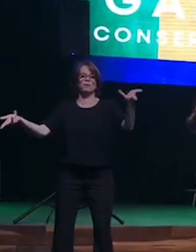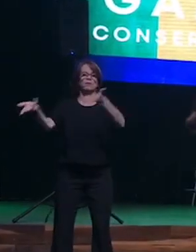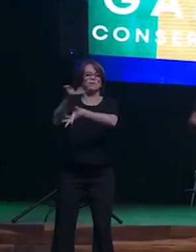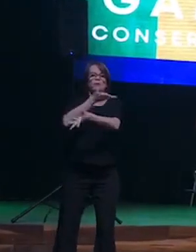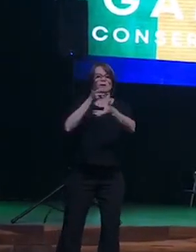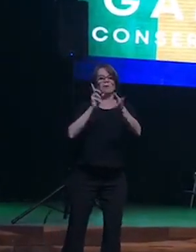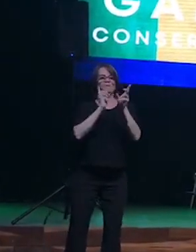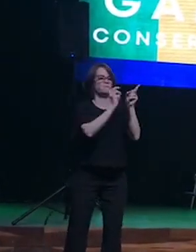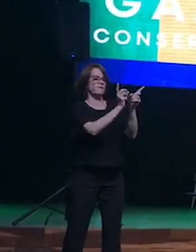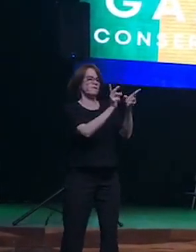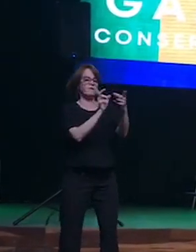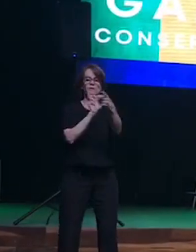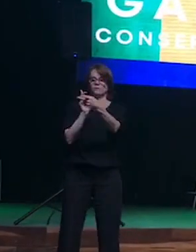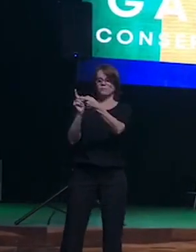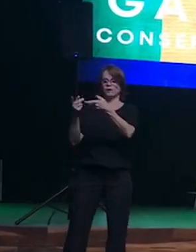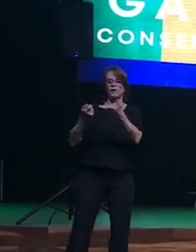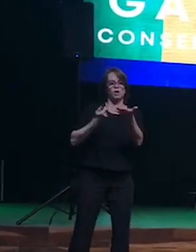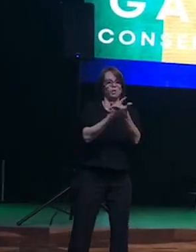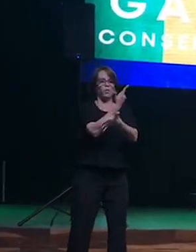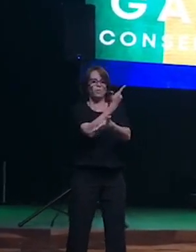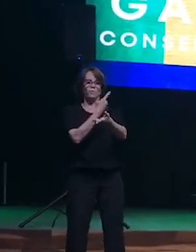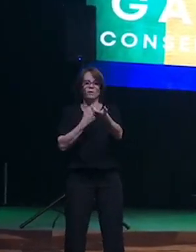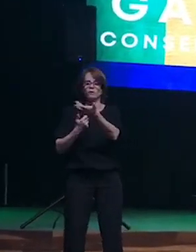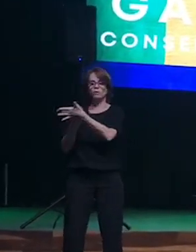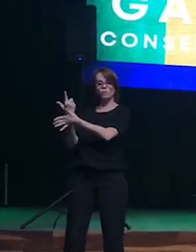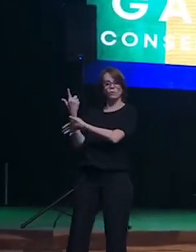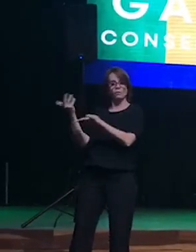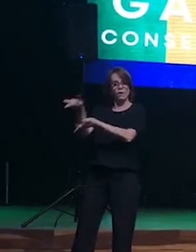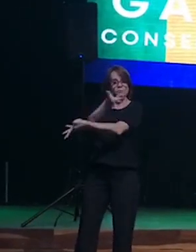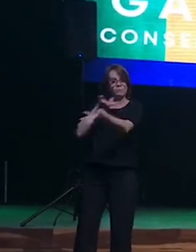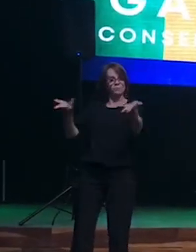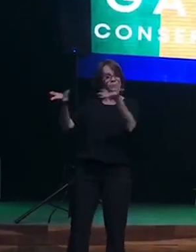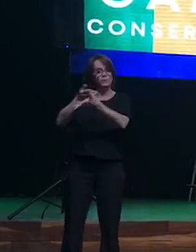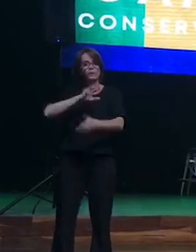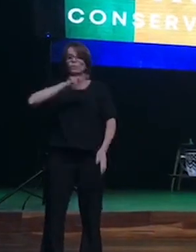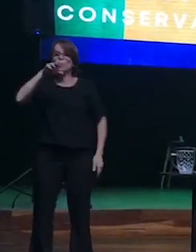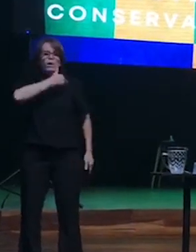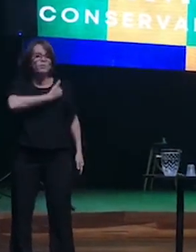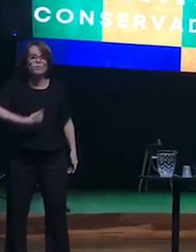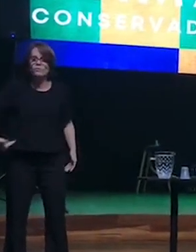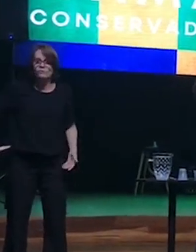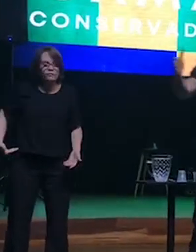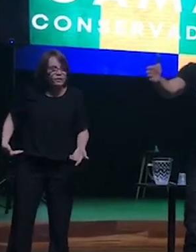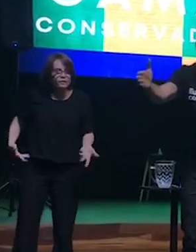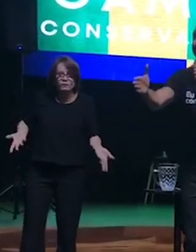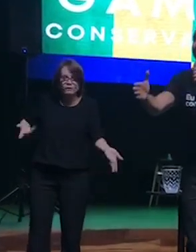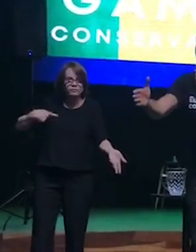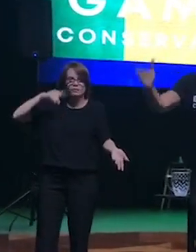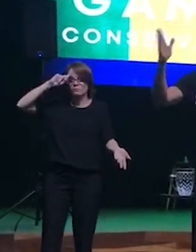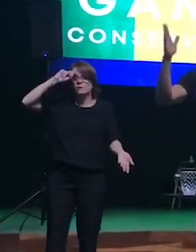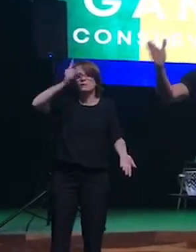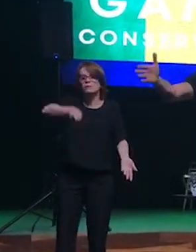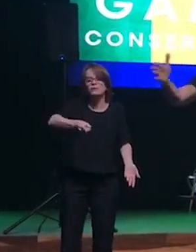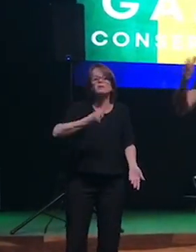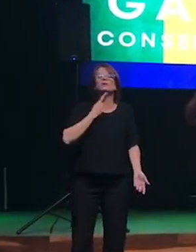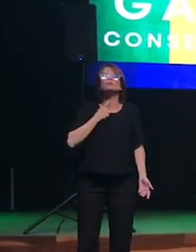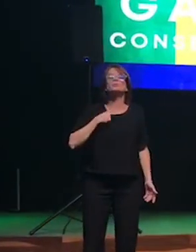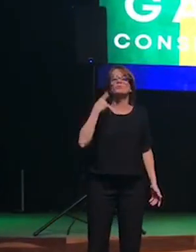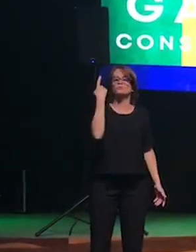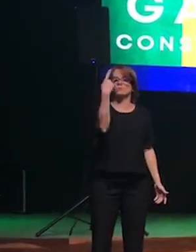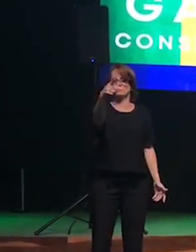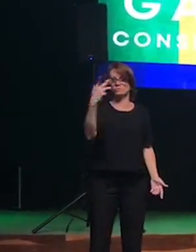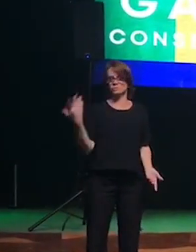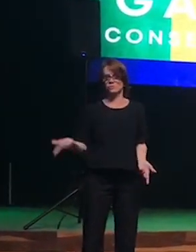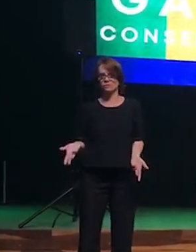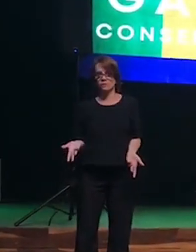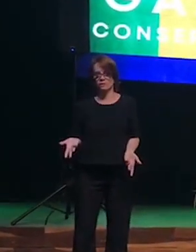e produtos entre si, e que não é o Estado que vai determinar o que você quer ou o que você deixa de querer